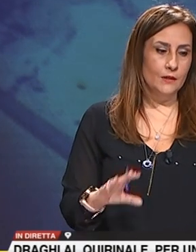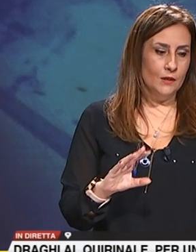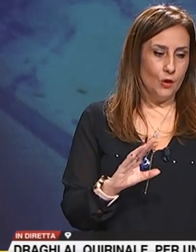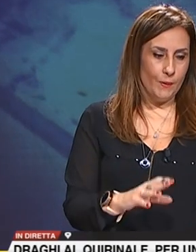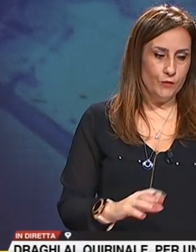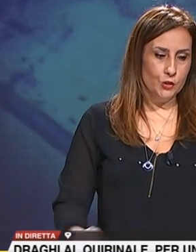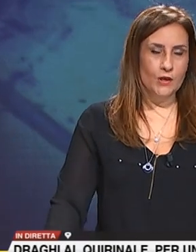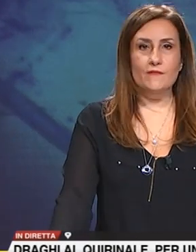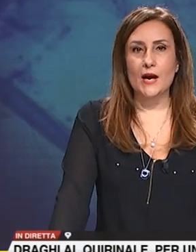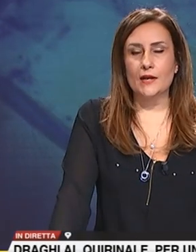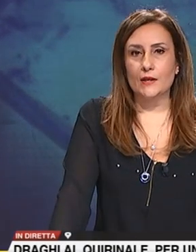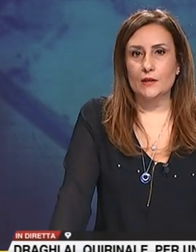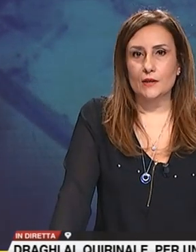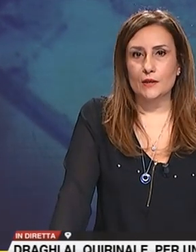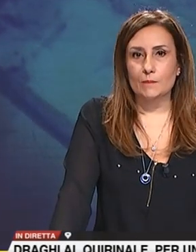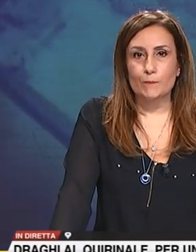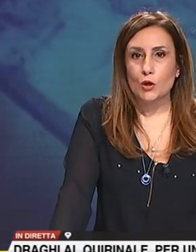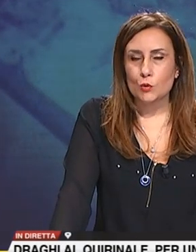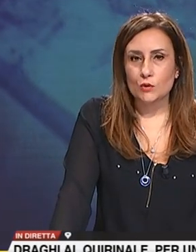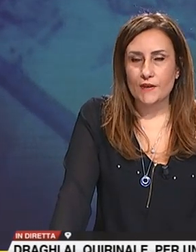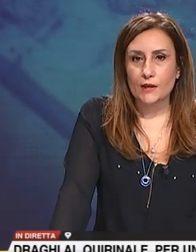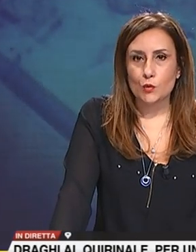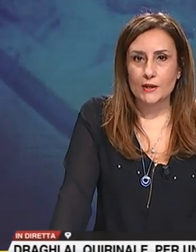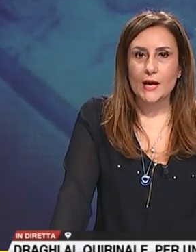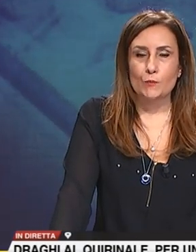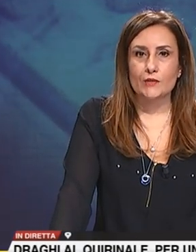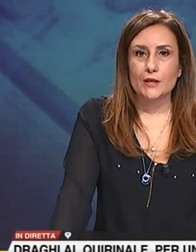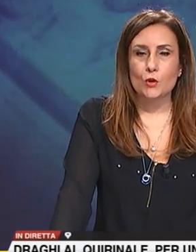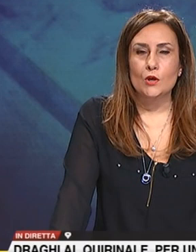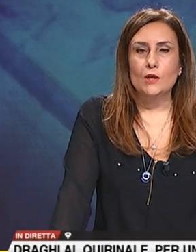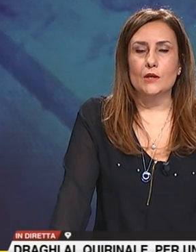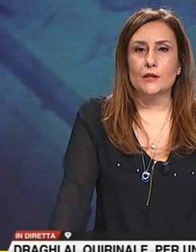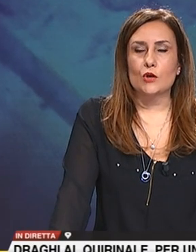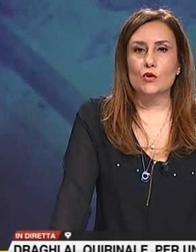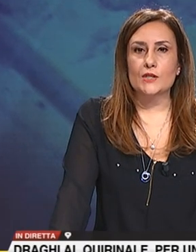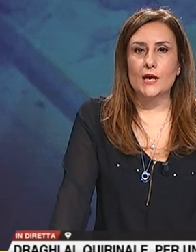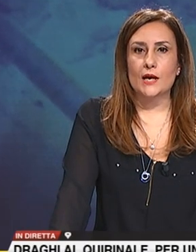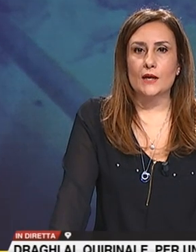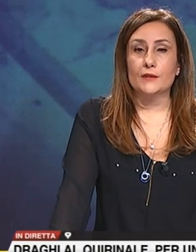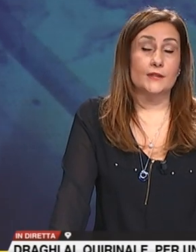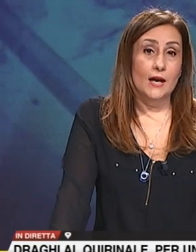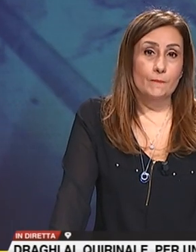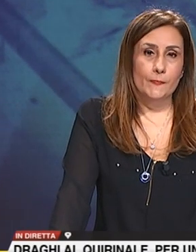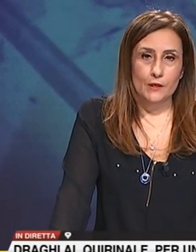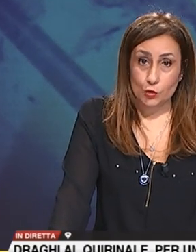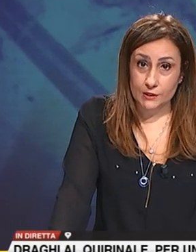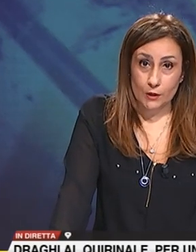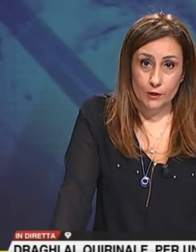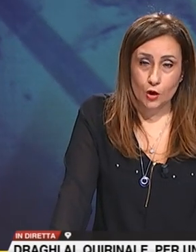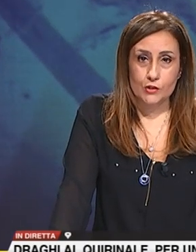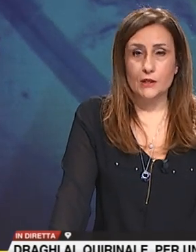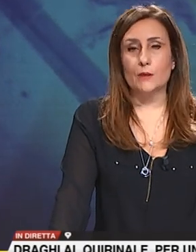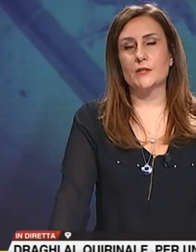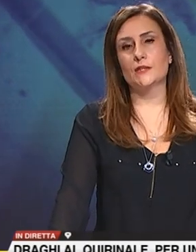avanti. Lo abbiamo visto arrivare pochi minuti fa al Quirinale, poi vedremo che cosa dirà o se